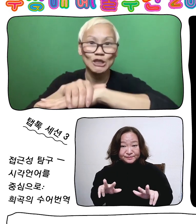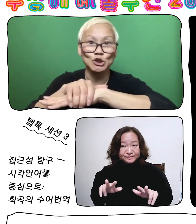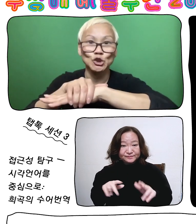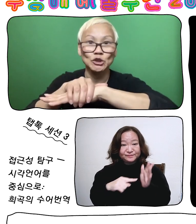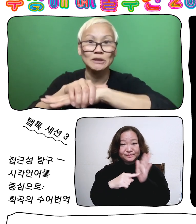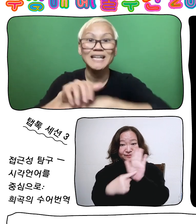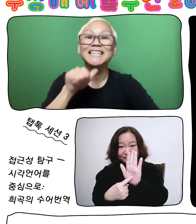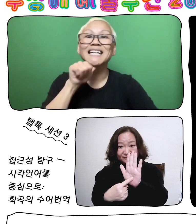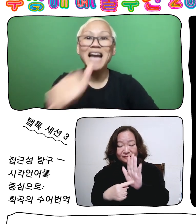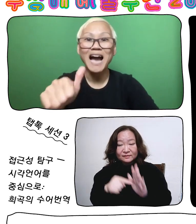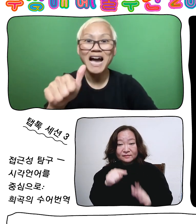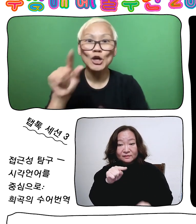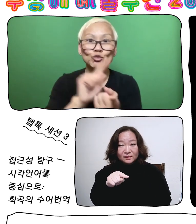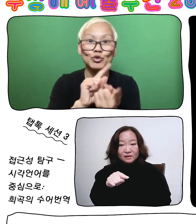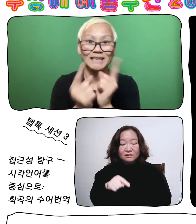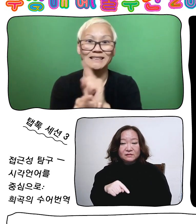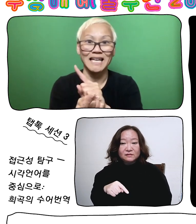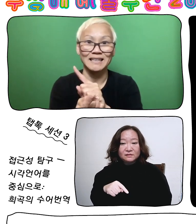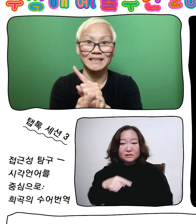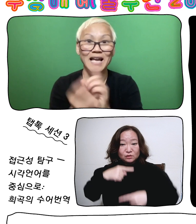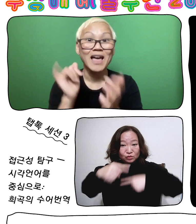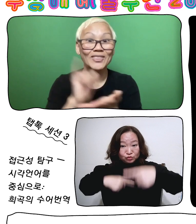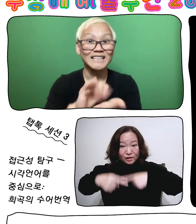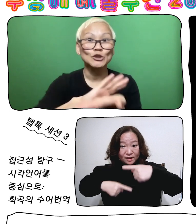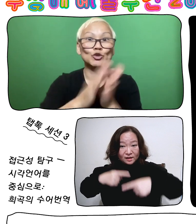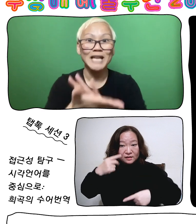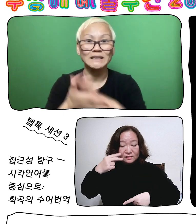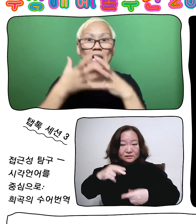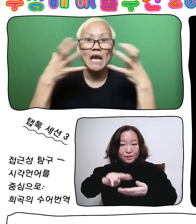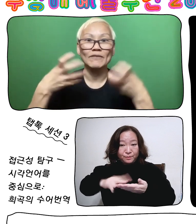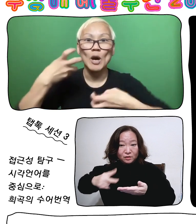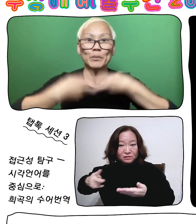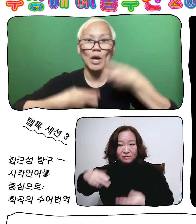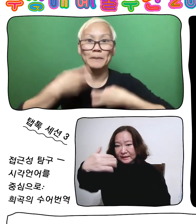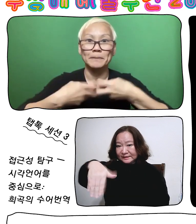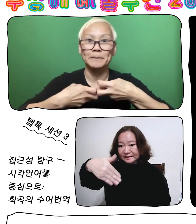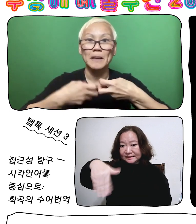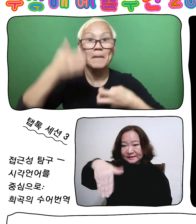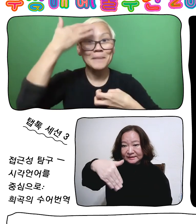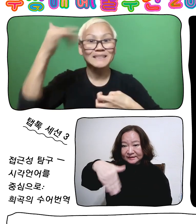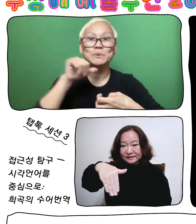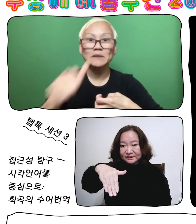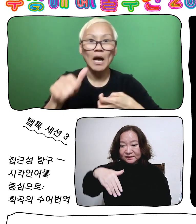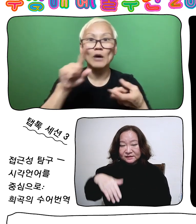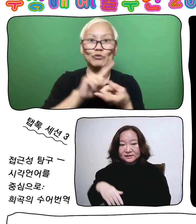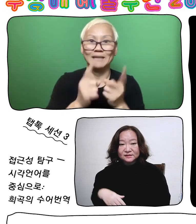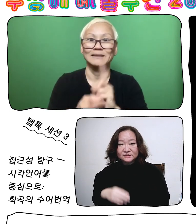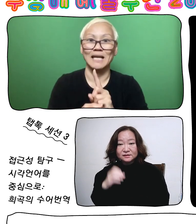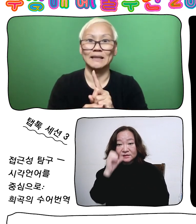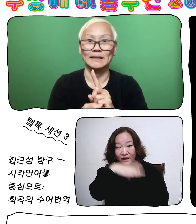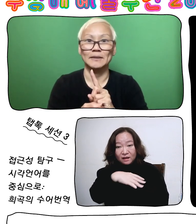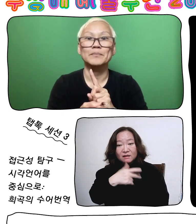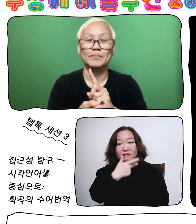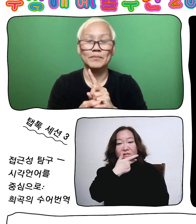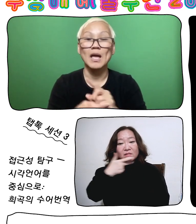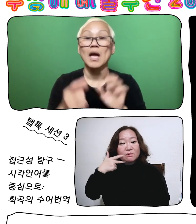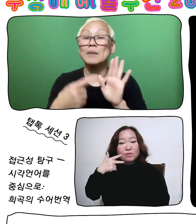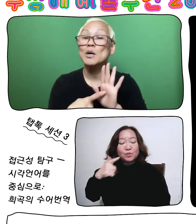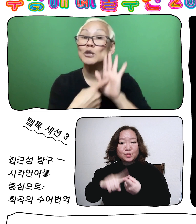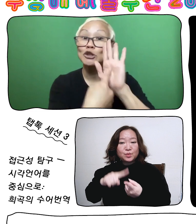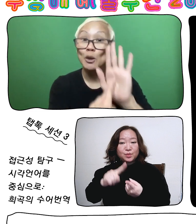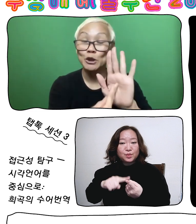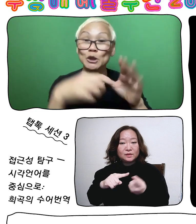수어로 표현한 것일 뿐 정확하게 ASL로 번역된 수어는 아니에요. 작품이 전달하는 내용을 정확하게 이해하기